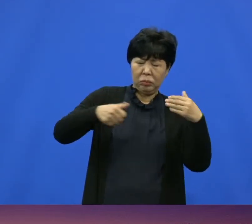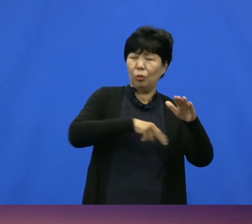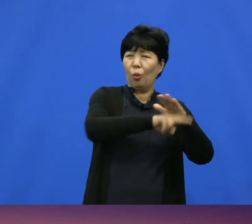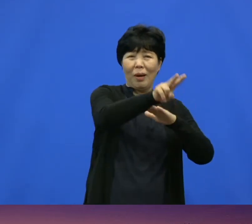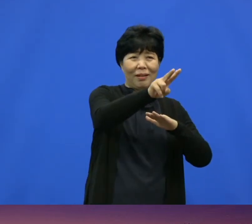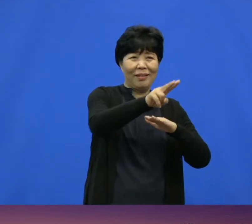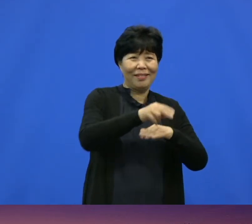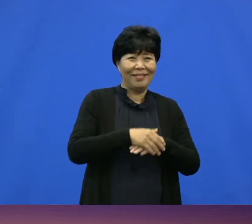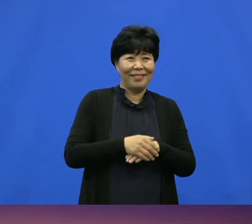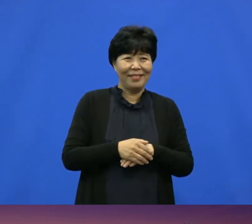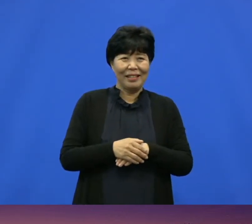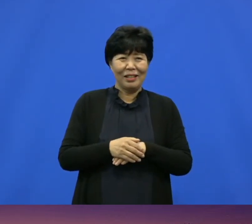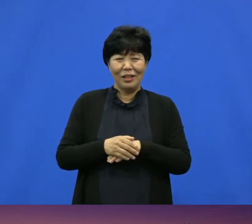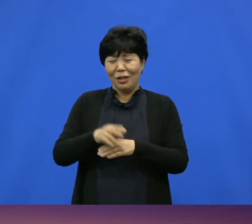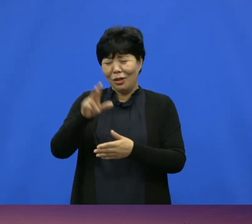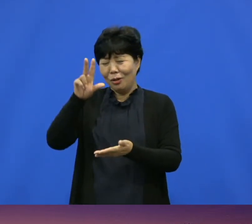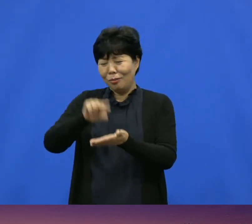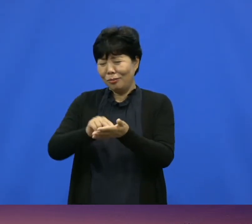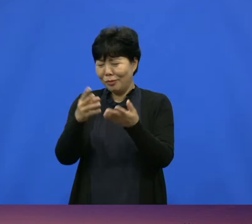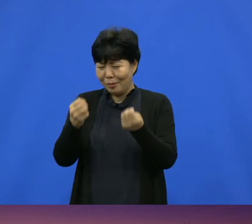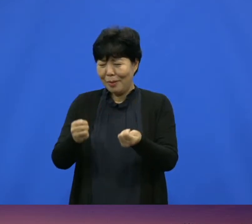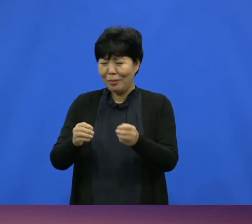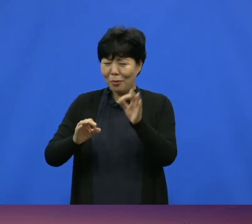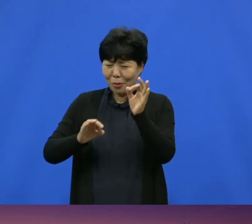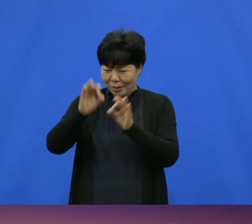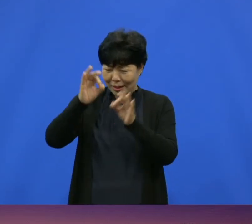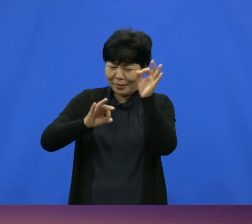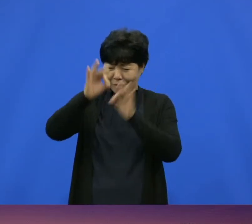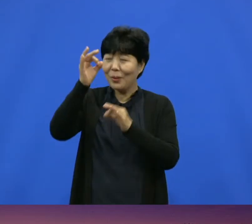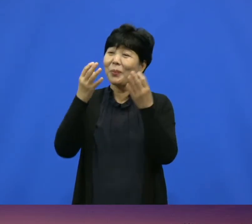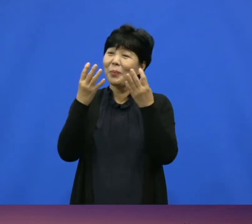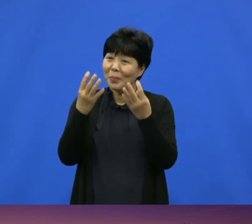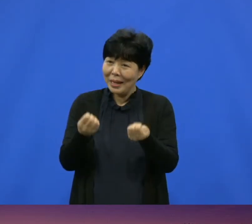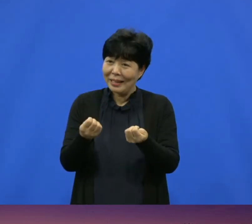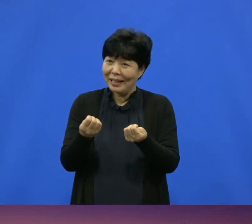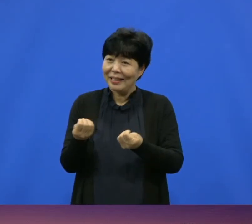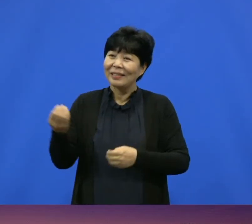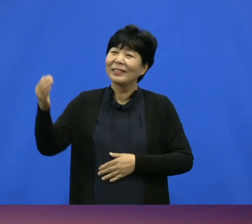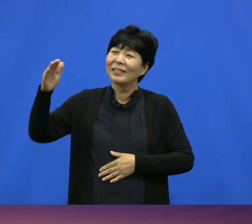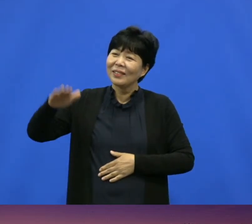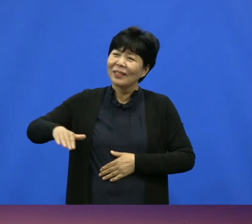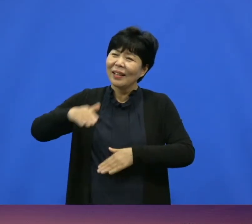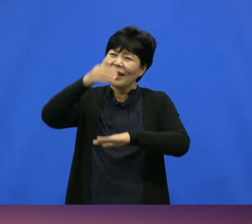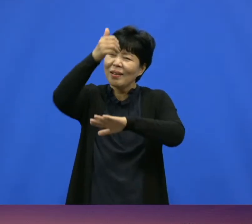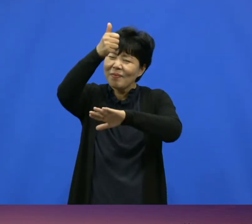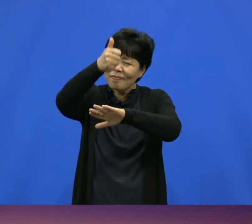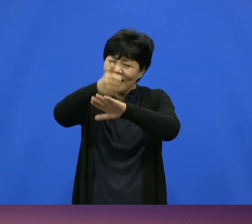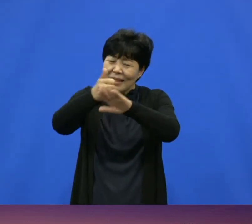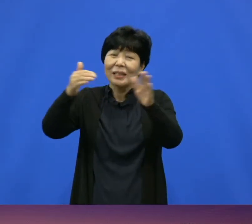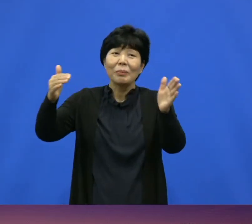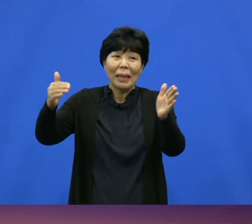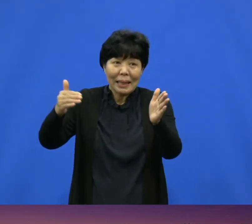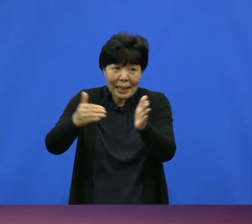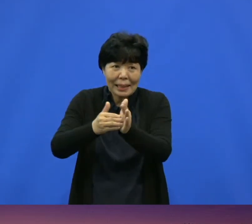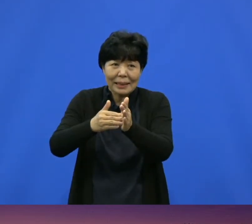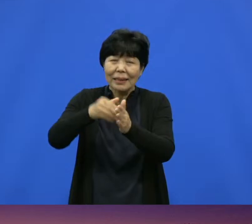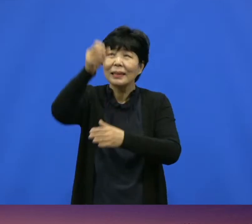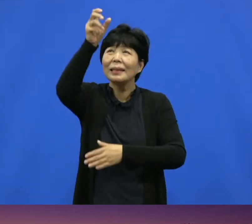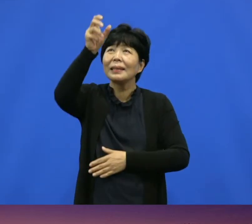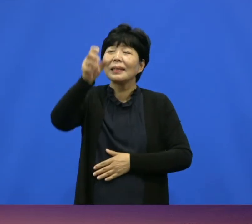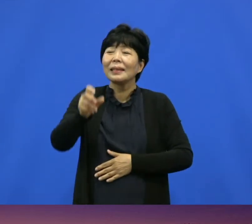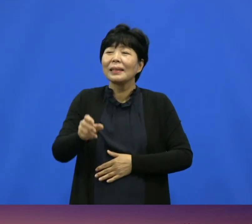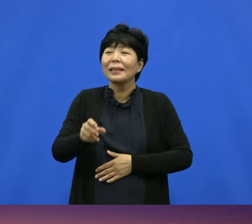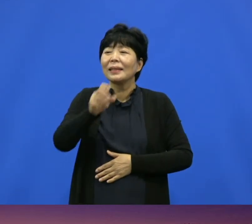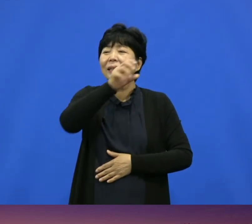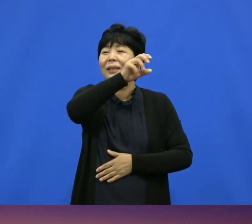쳤어요. 문제 많아요. 근데 마지막까지 십자가는 그 길에 무너진